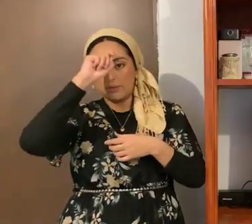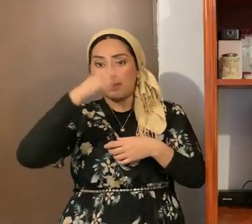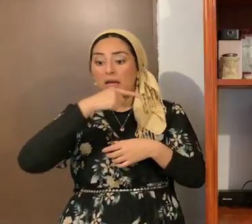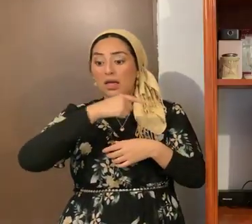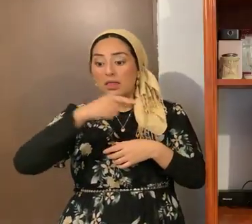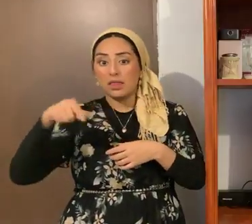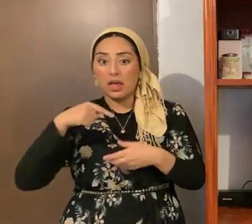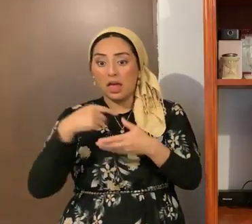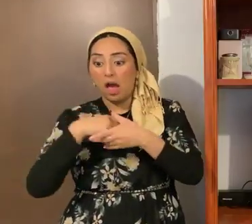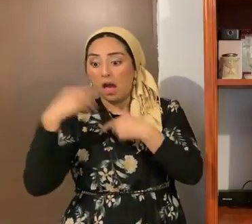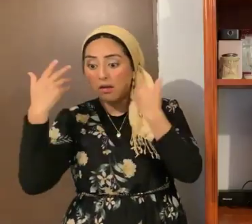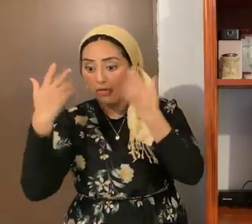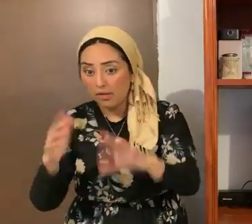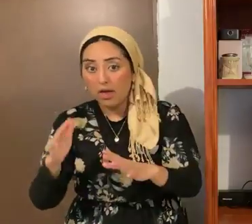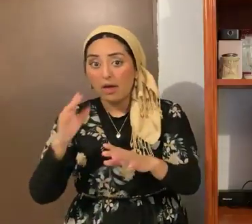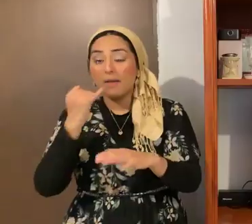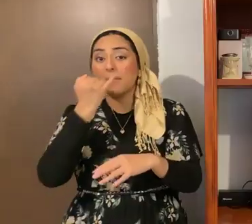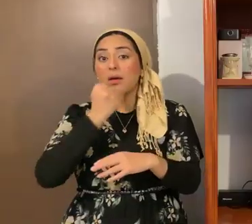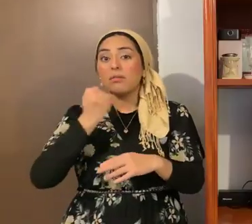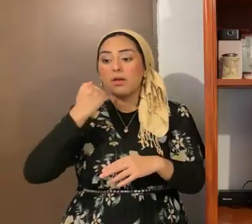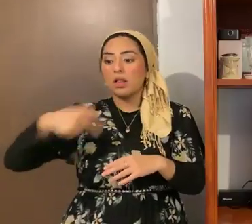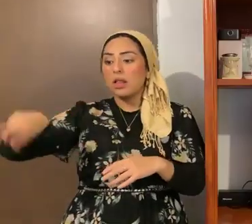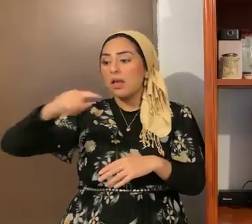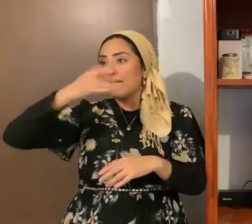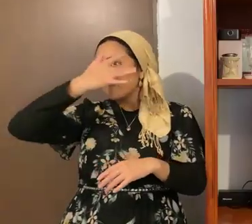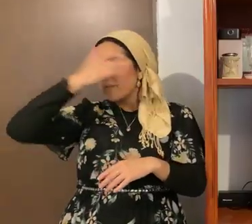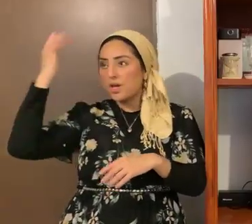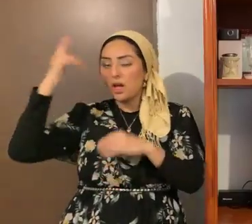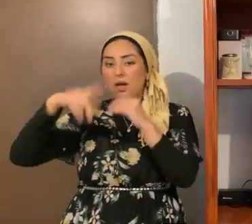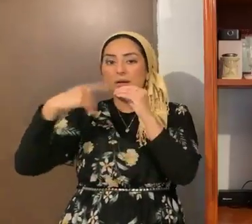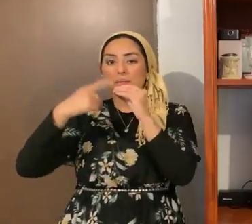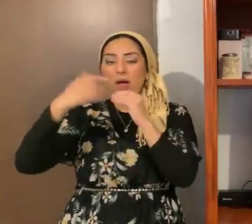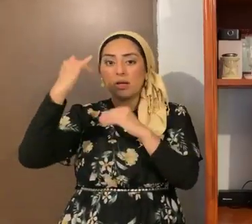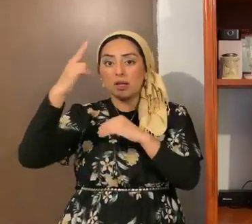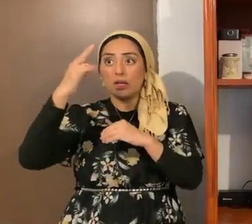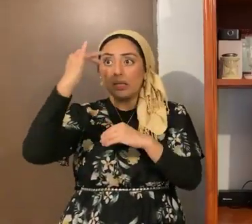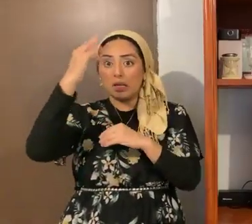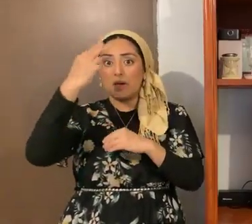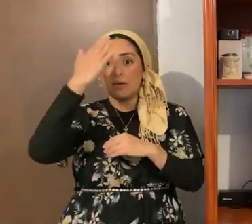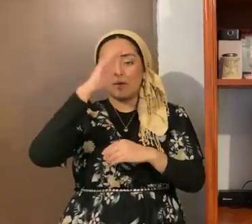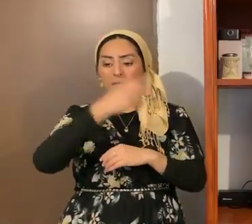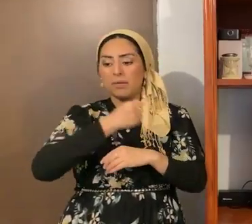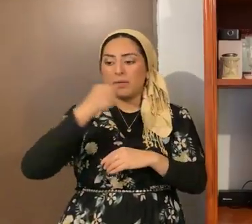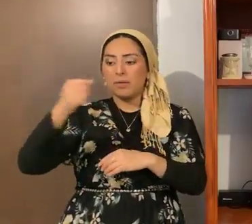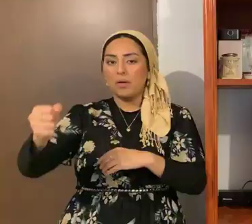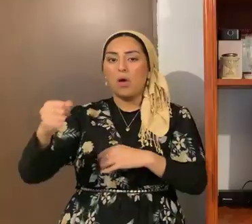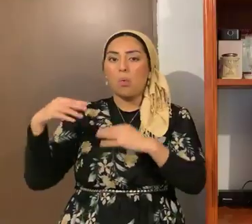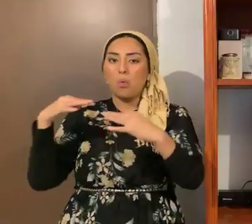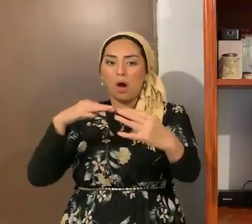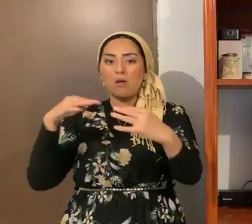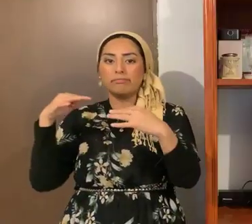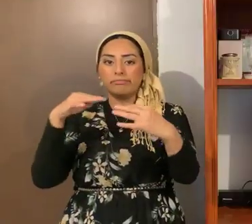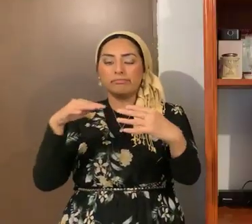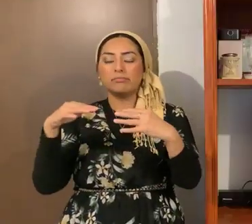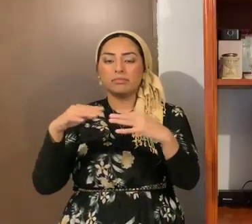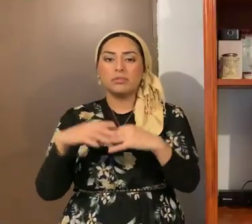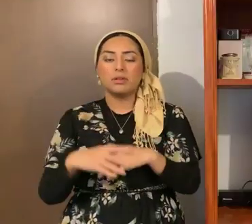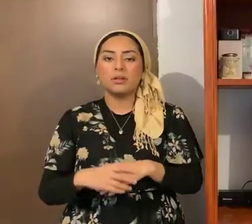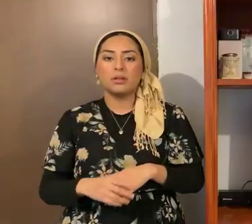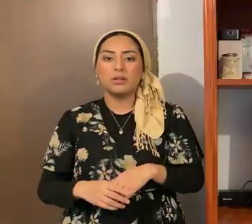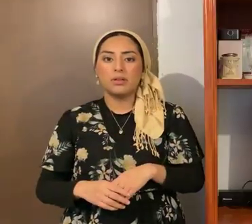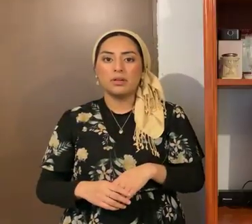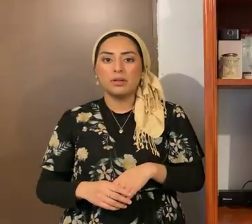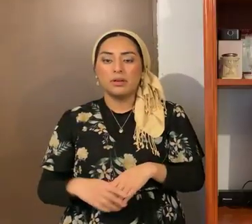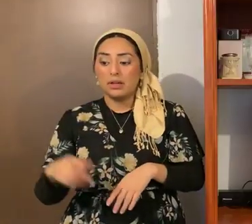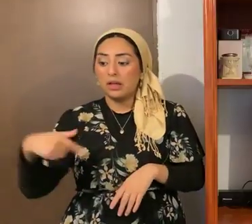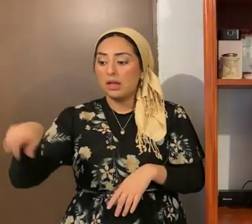en mano de Sísara, jefe del ejército de Azor, y en mano de los filisteos, y en mano del rey de Moab, los cuales les hicieron guerra.